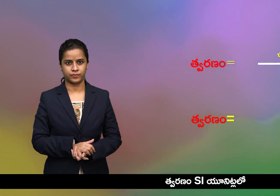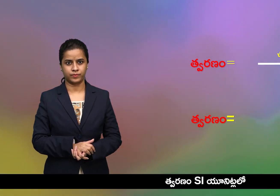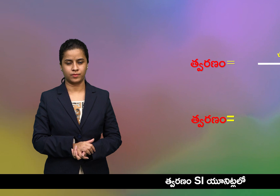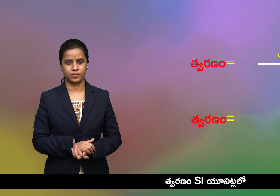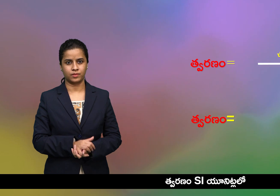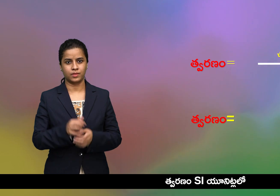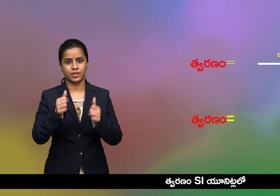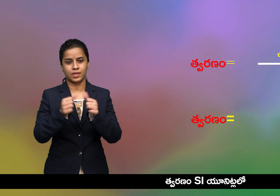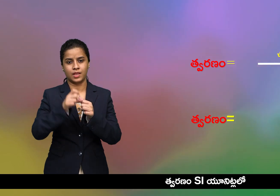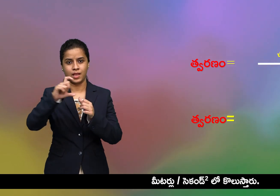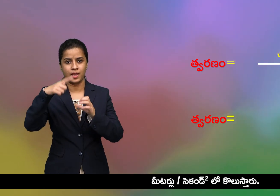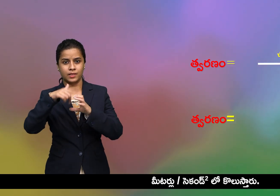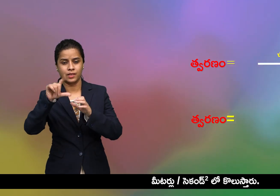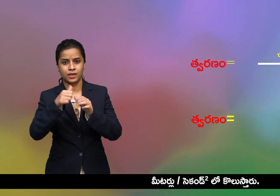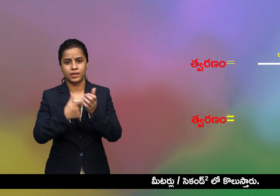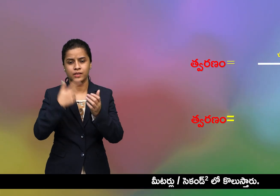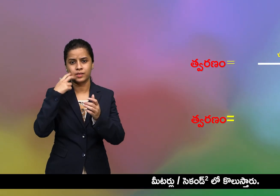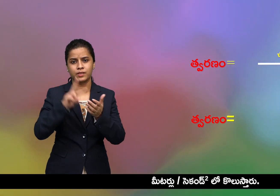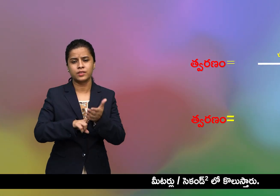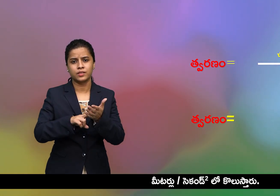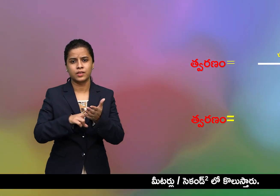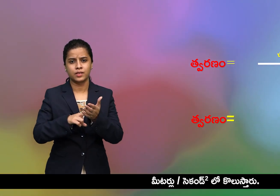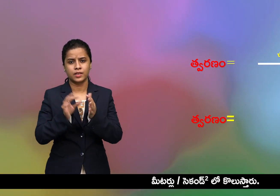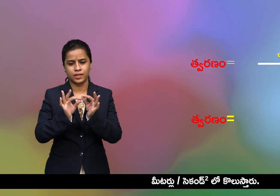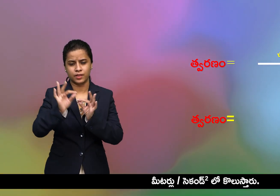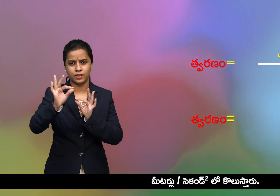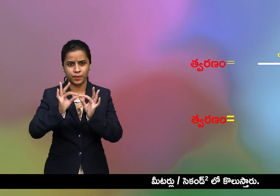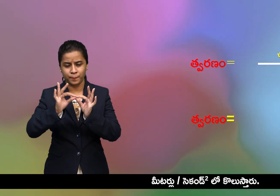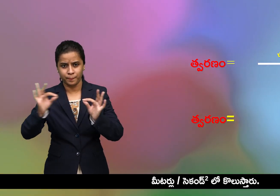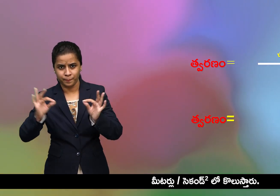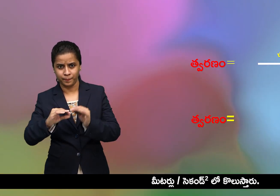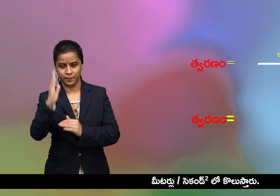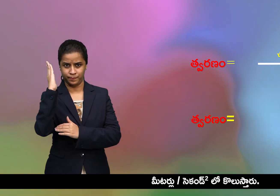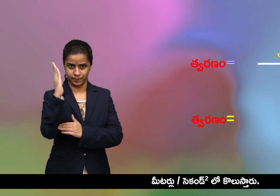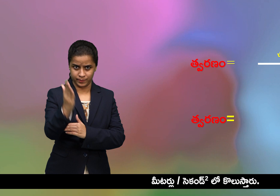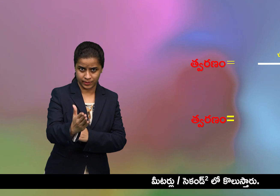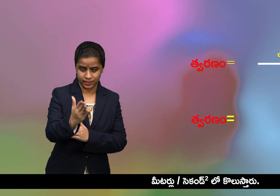త్వరణం SI యూనిట్లలో, మీటర్లు, సెకండ్లలో కొలుస్తారు.